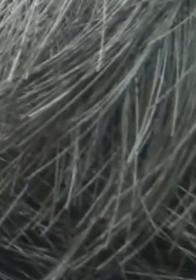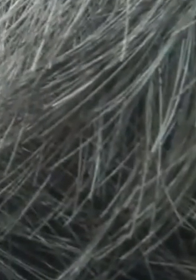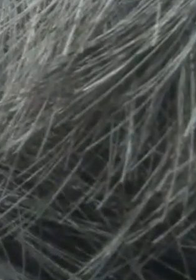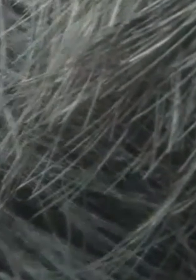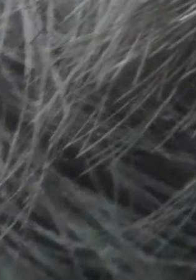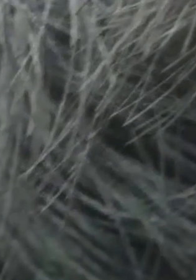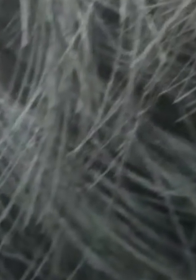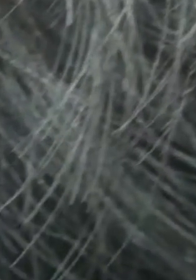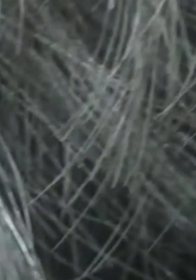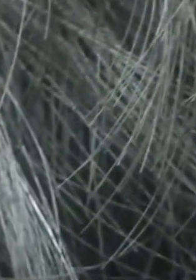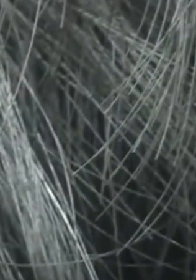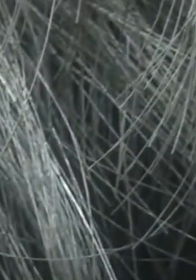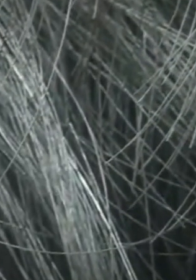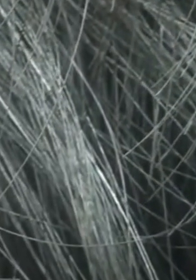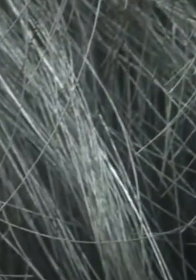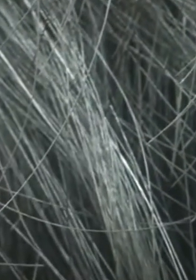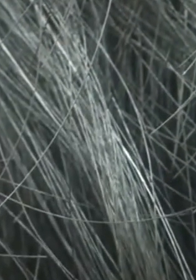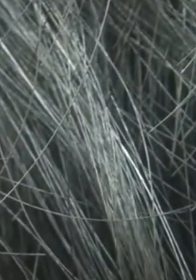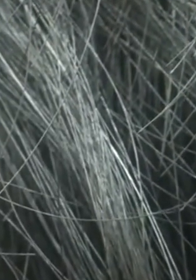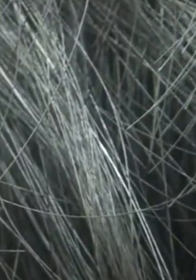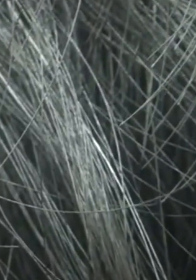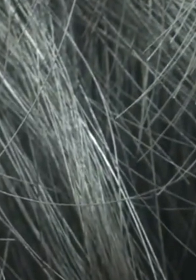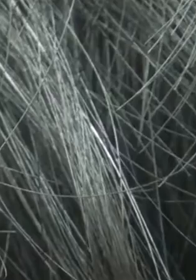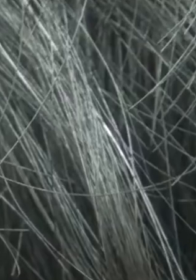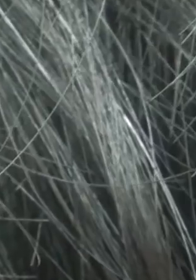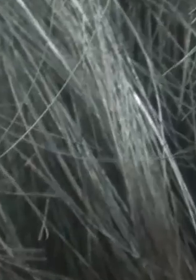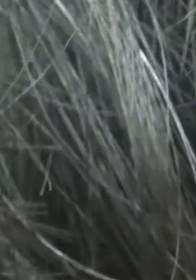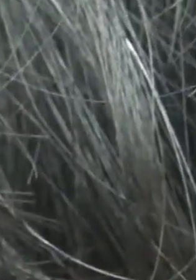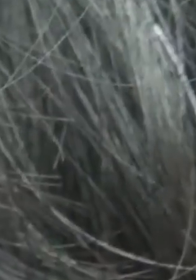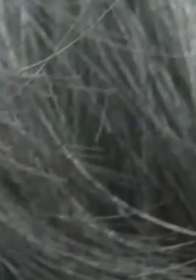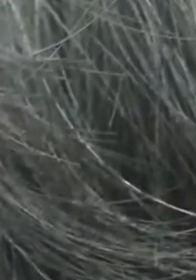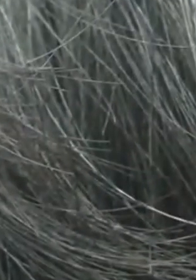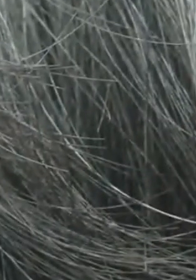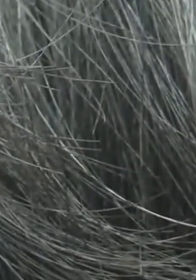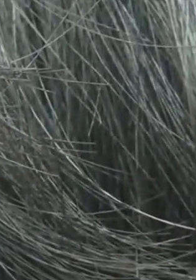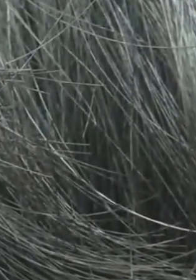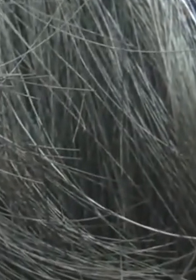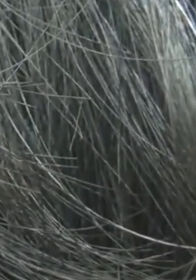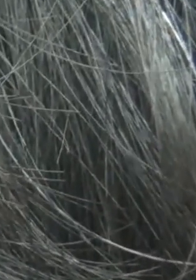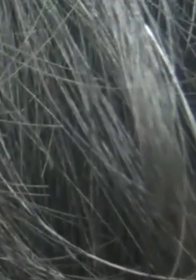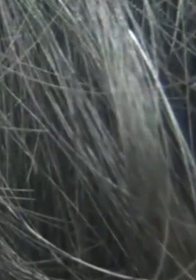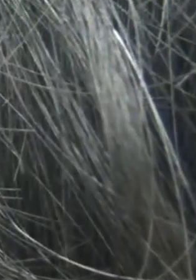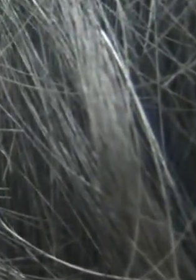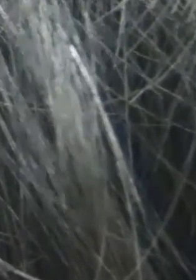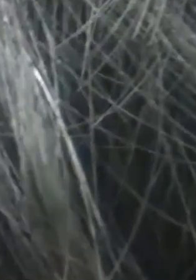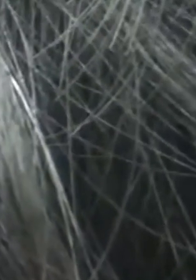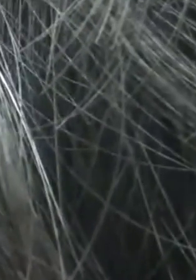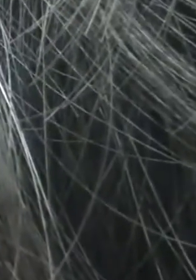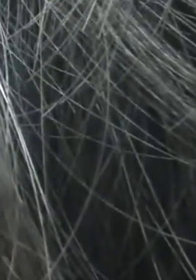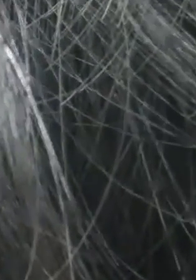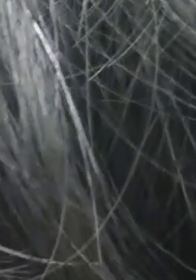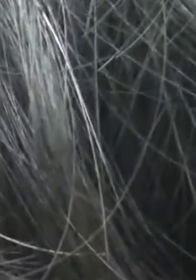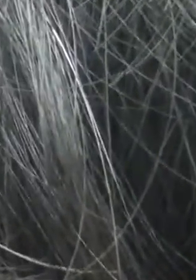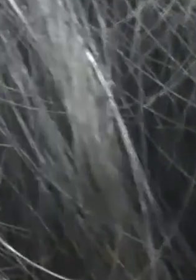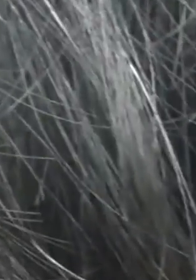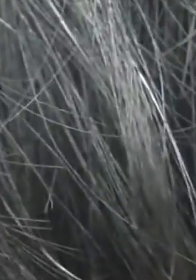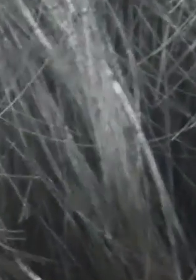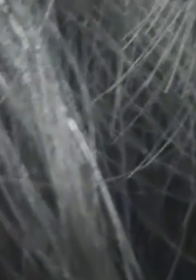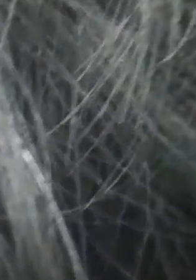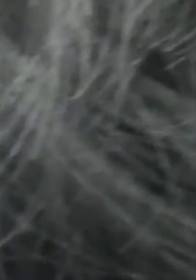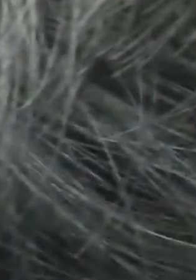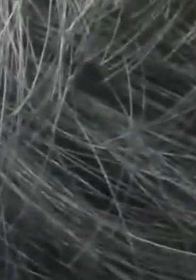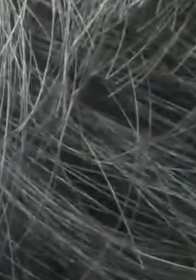처벌은 중대재해기업처벌법 처벌의 대상이 아니게 됩니다. 위탁업체에 맡기면 이행 점검의